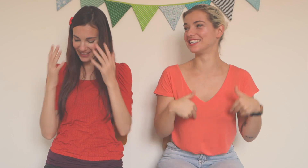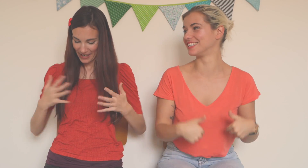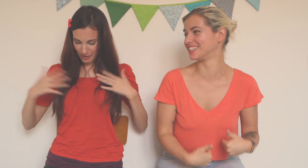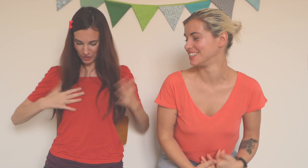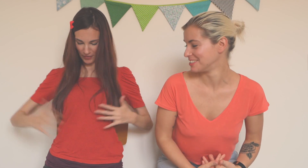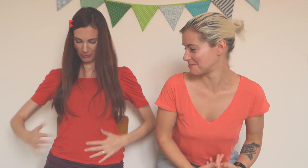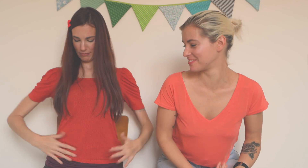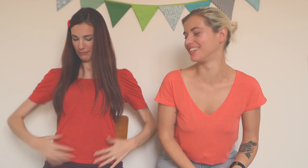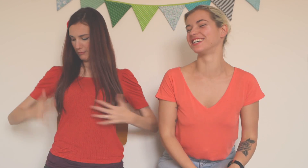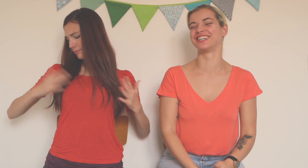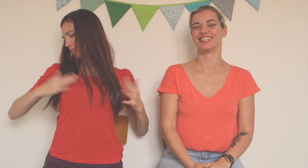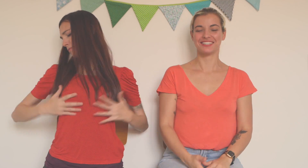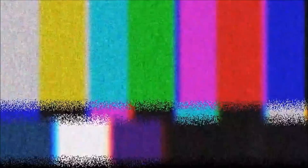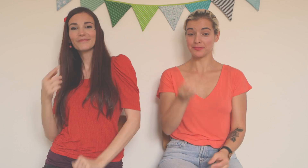aussi. Et moi j'ai fait